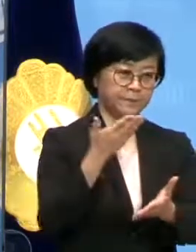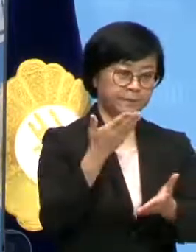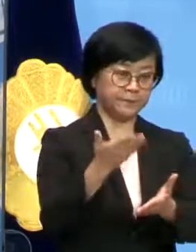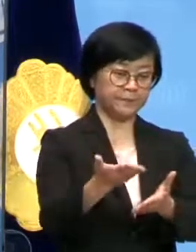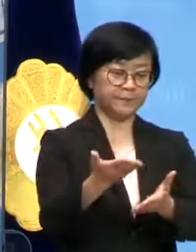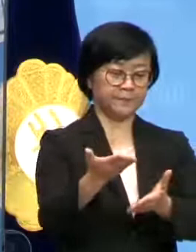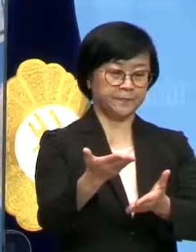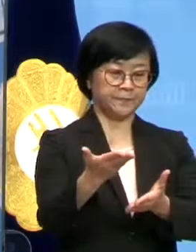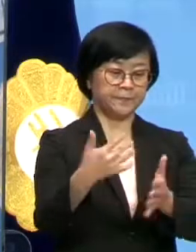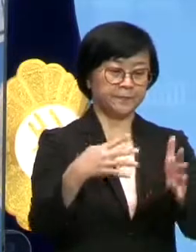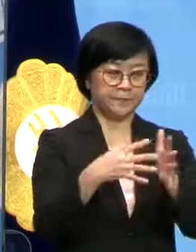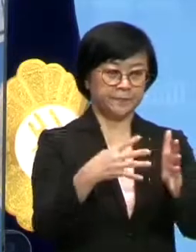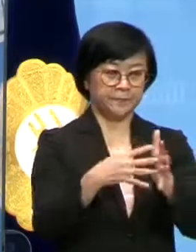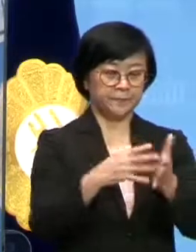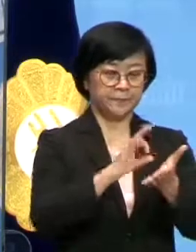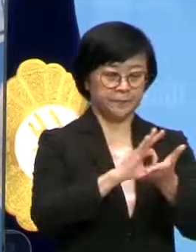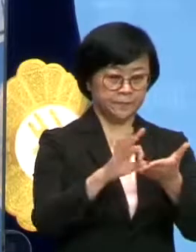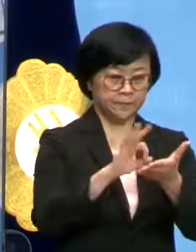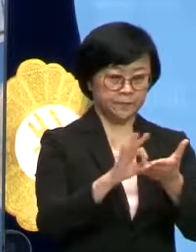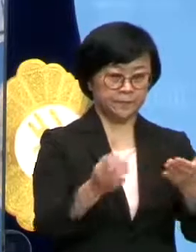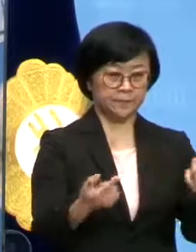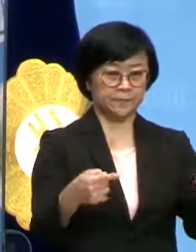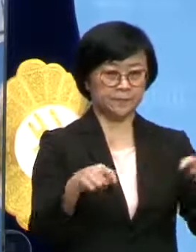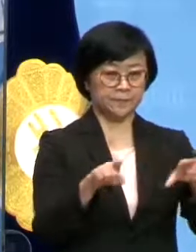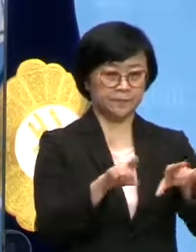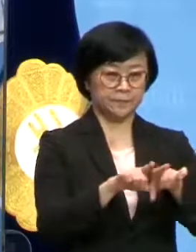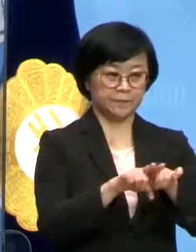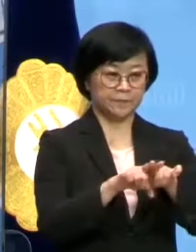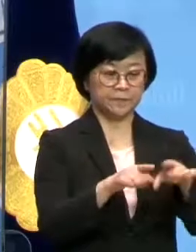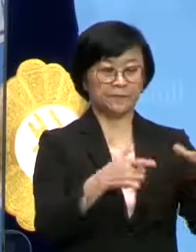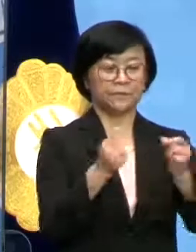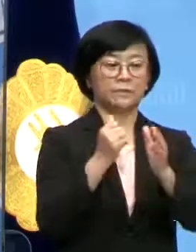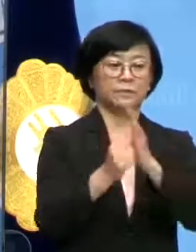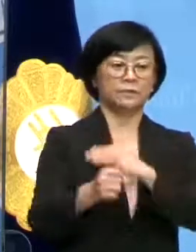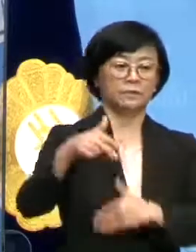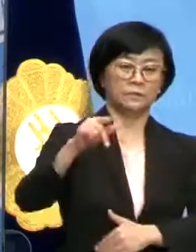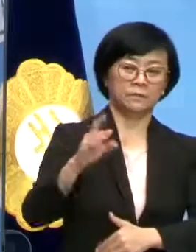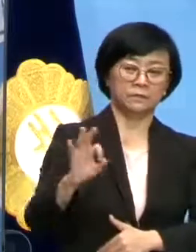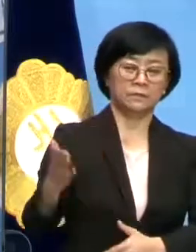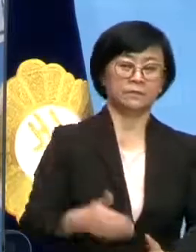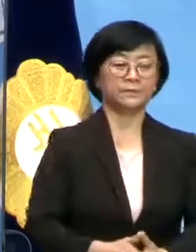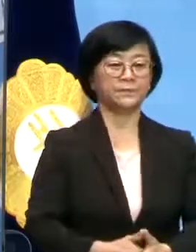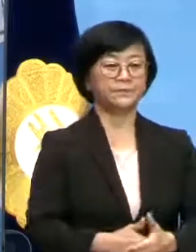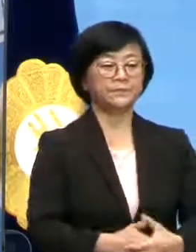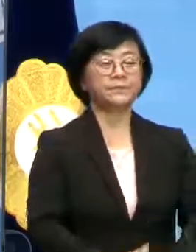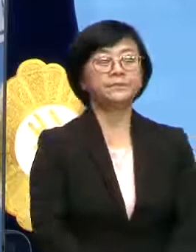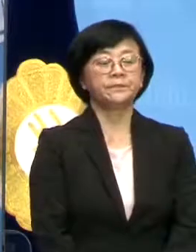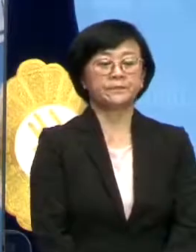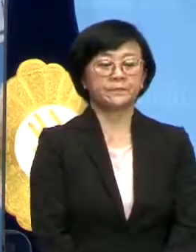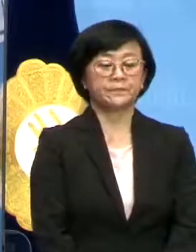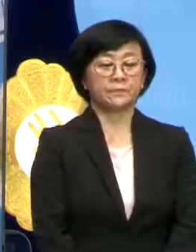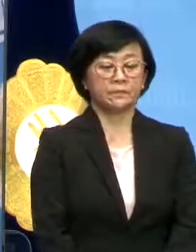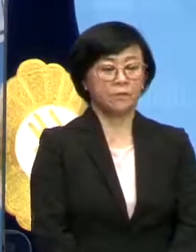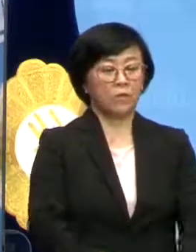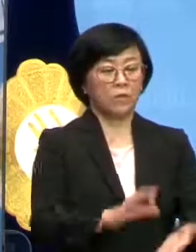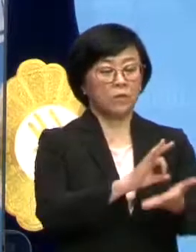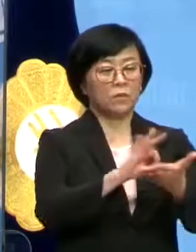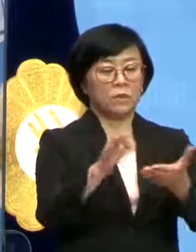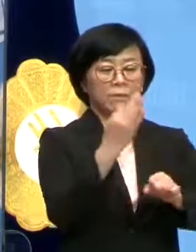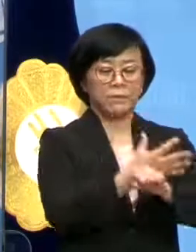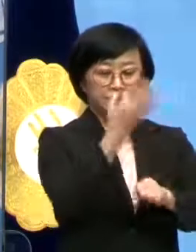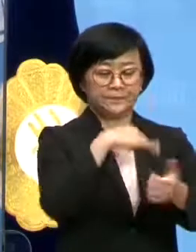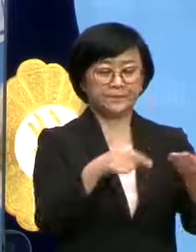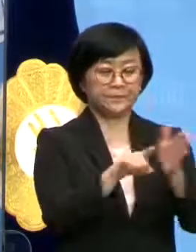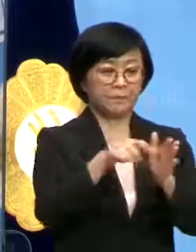사단법인 소비자와 함께 사인 공동대표를 맡은 정리합니다 공동 성명서 소비자 편익을 위한